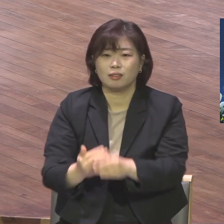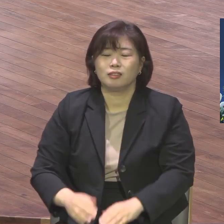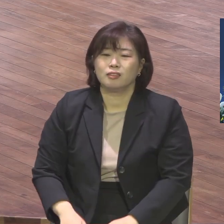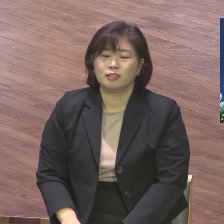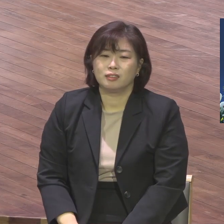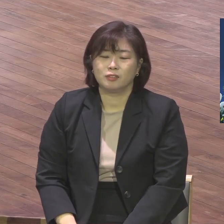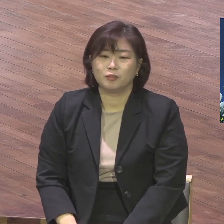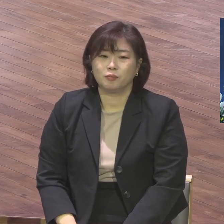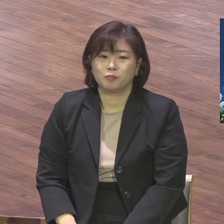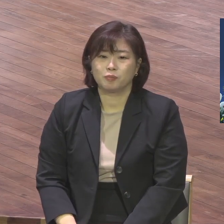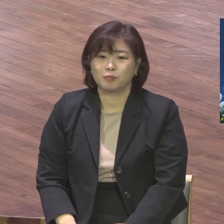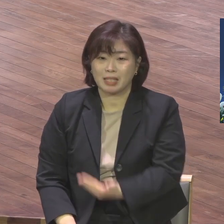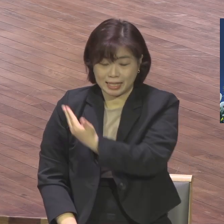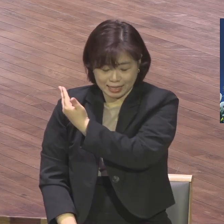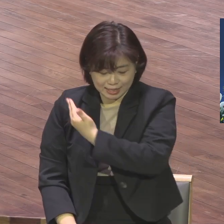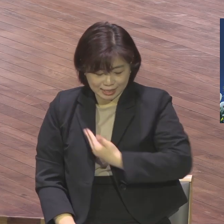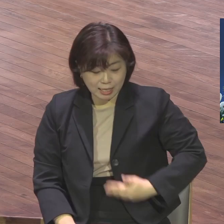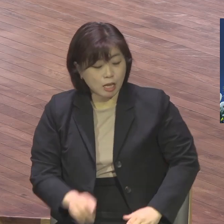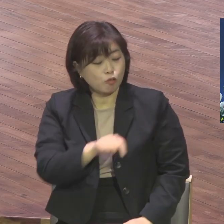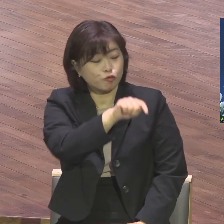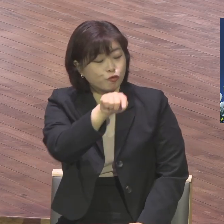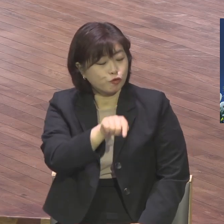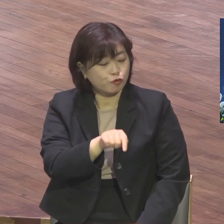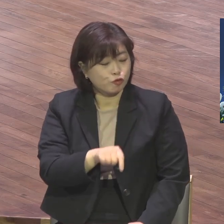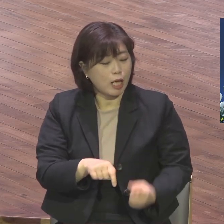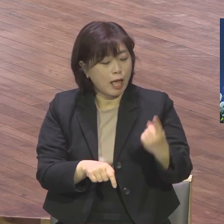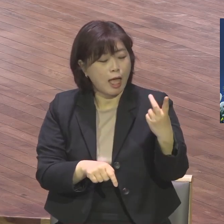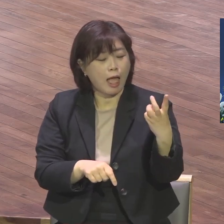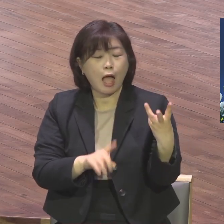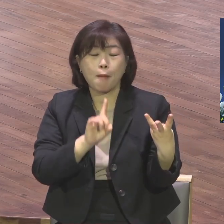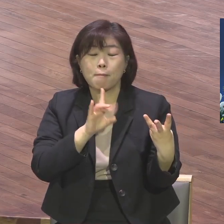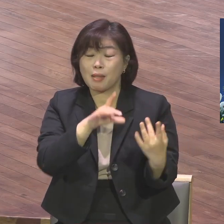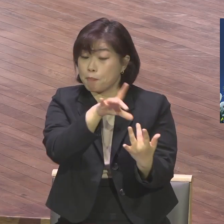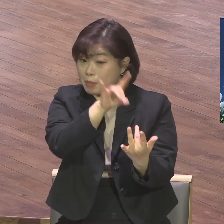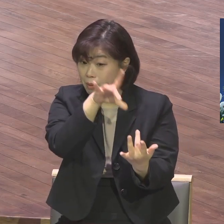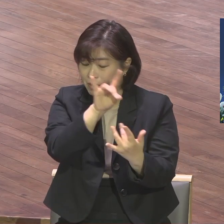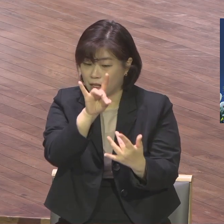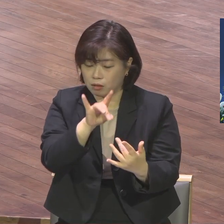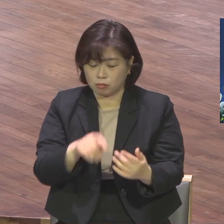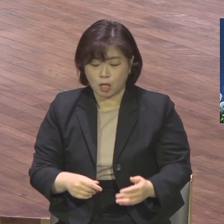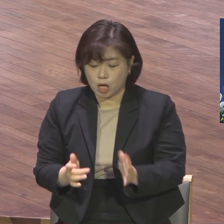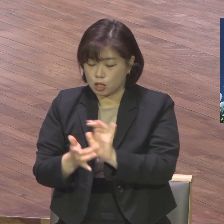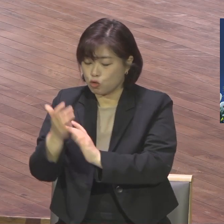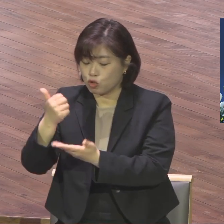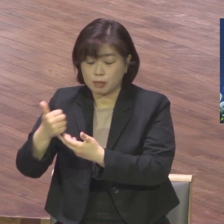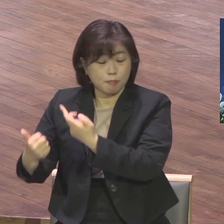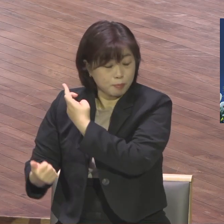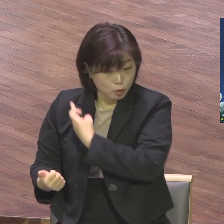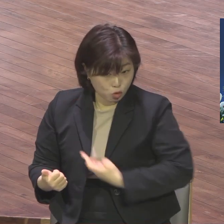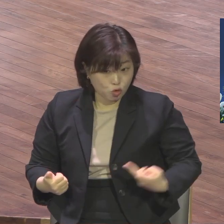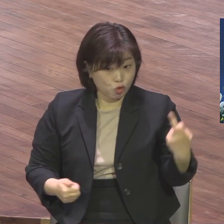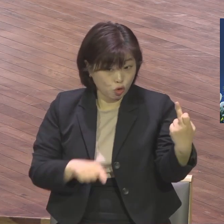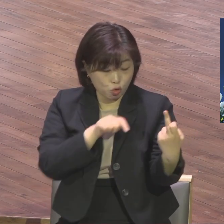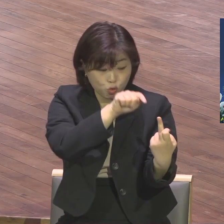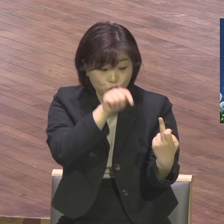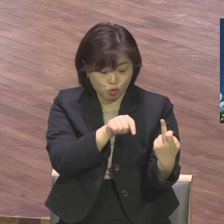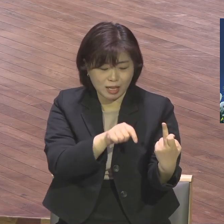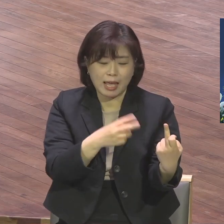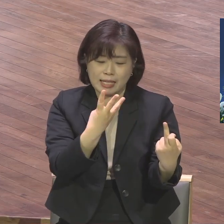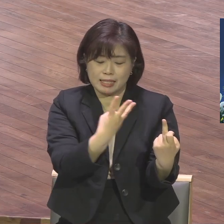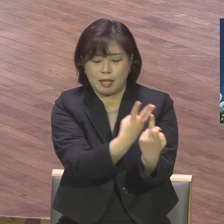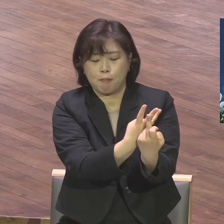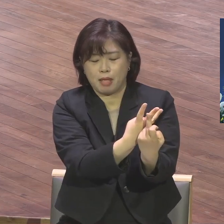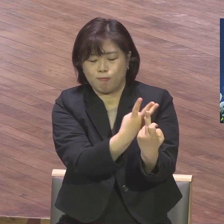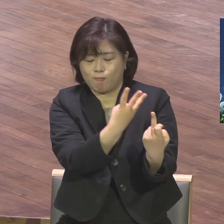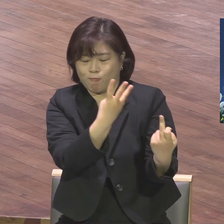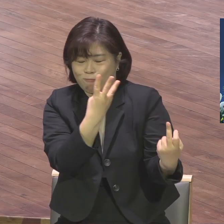예수님께서는 제자들 가운데 베드로, 야고보, 요한, 예수님이 열두 제자 있는데 특별히 베드로, 야고보, 요한을 특별히